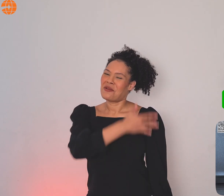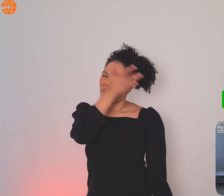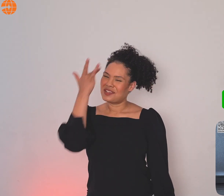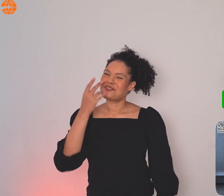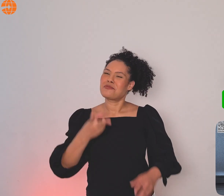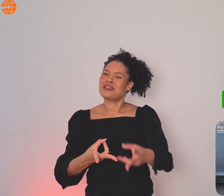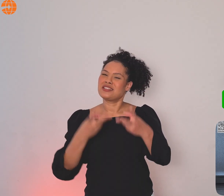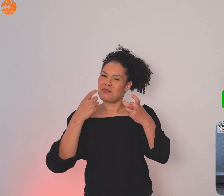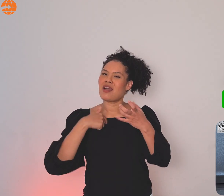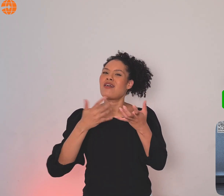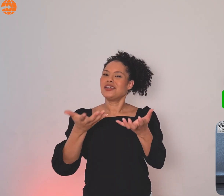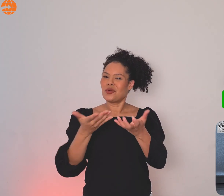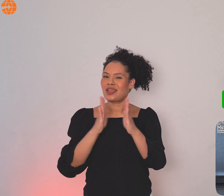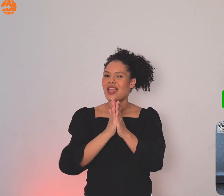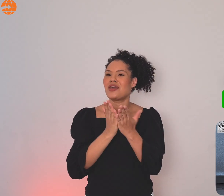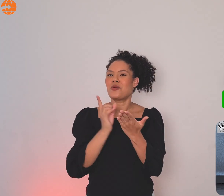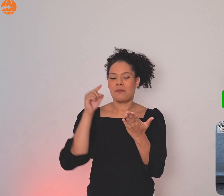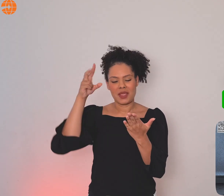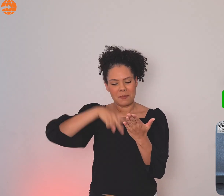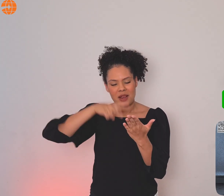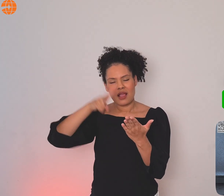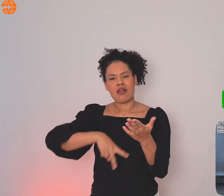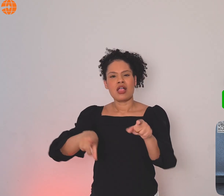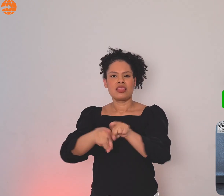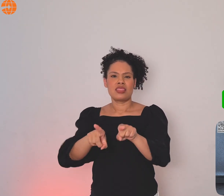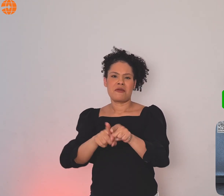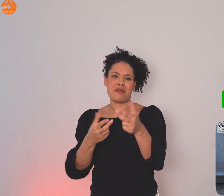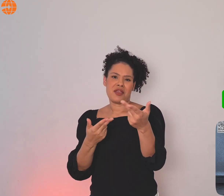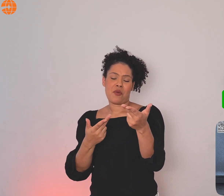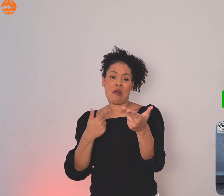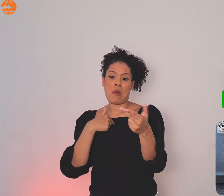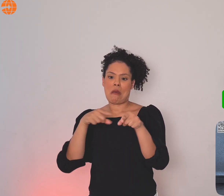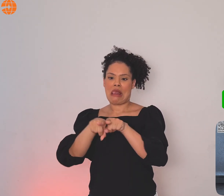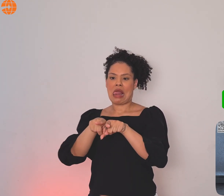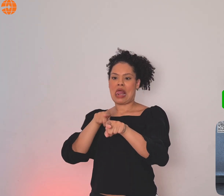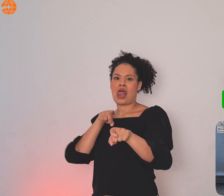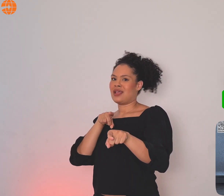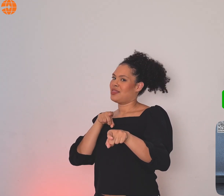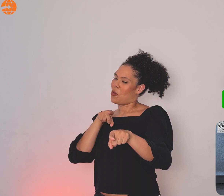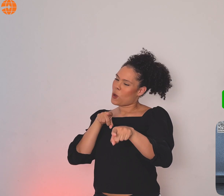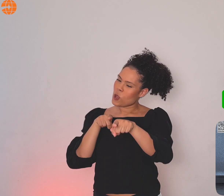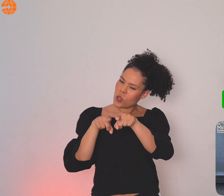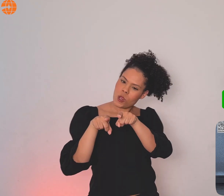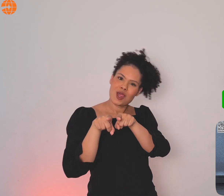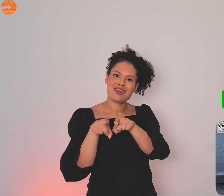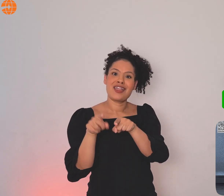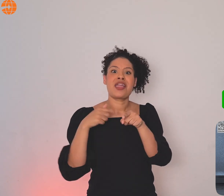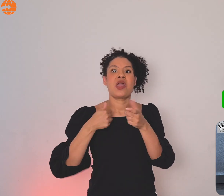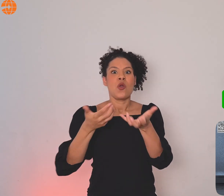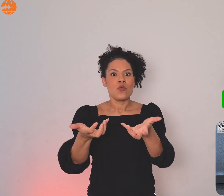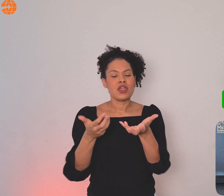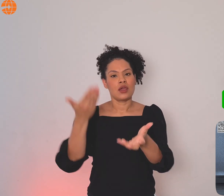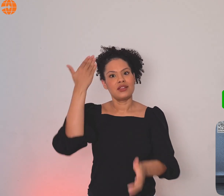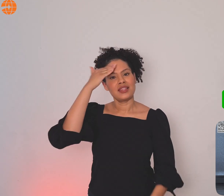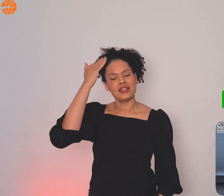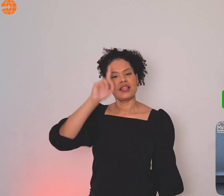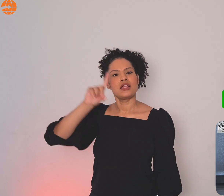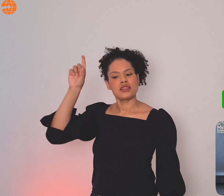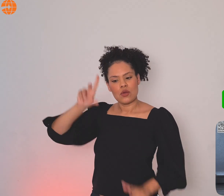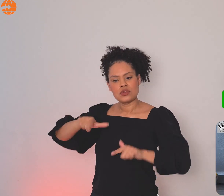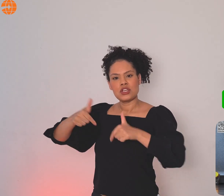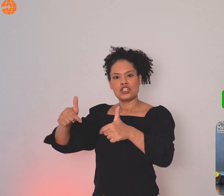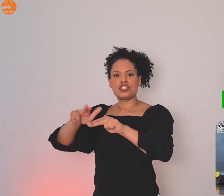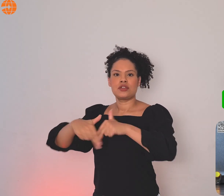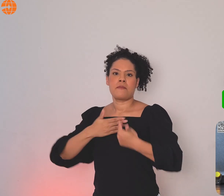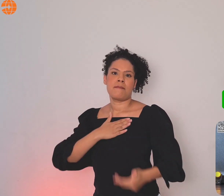aí, que eu não vou ficar para trás, não. Eu quero entender o que esse Deus pode fazer também na minha vida. Quem entendeu? Agora